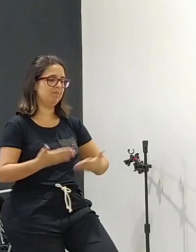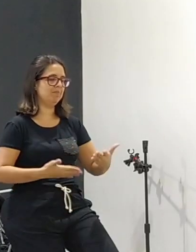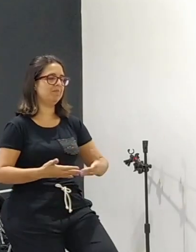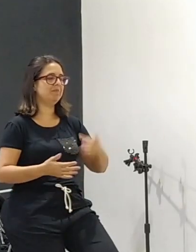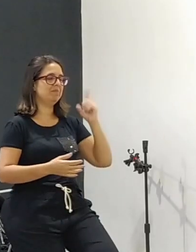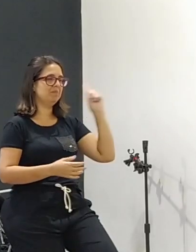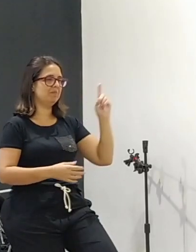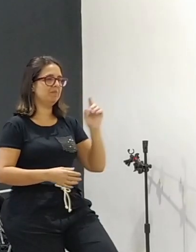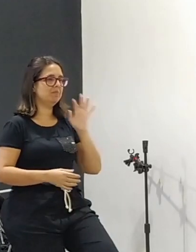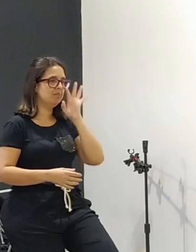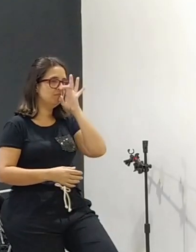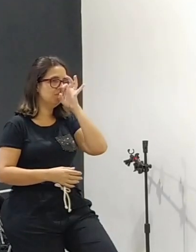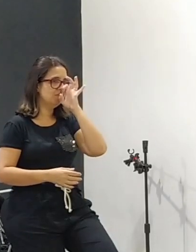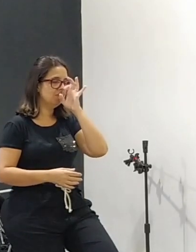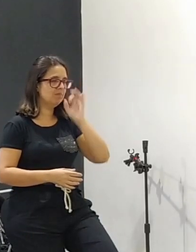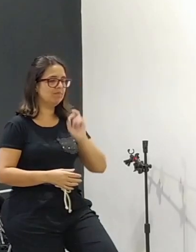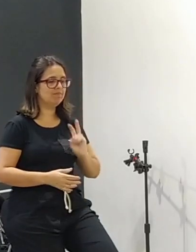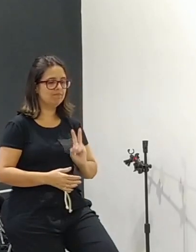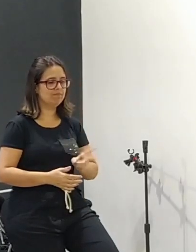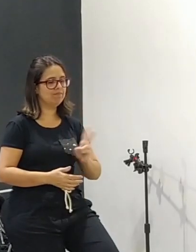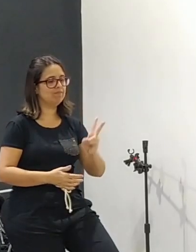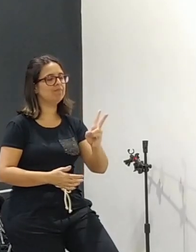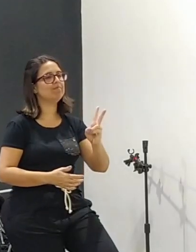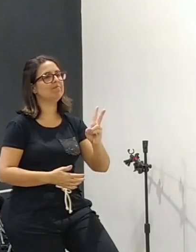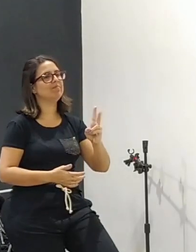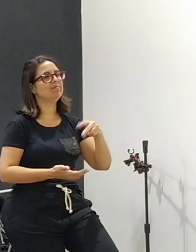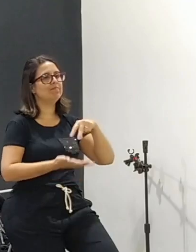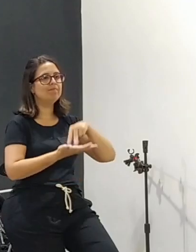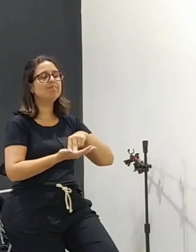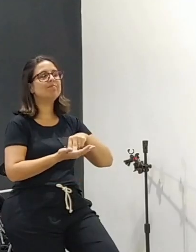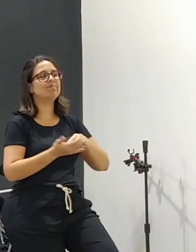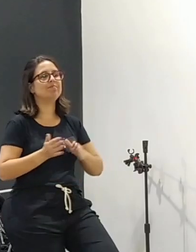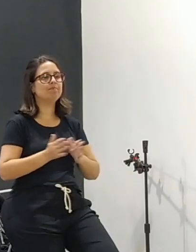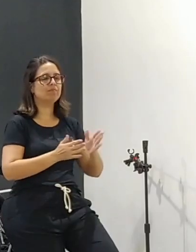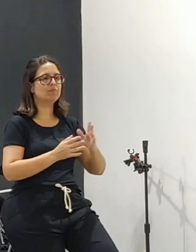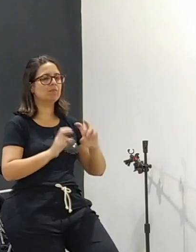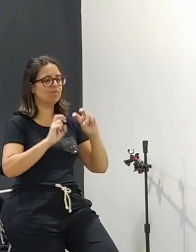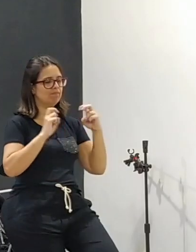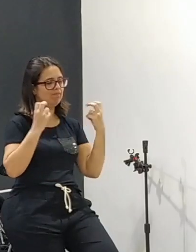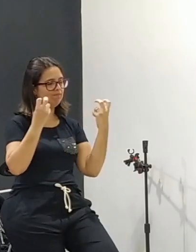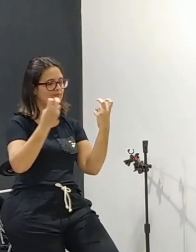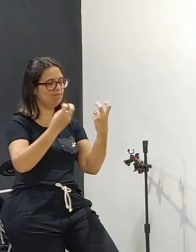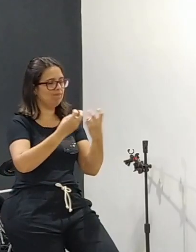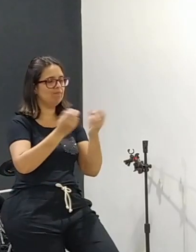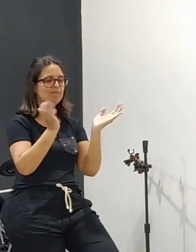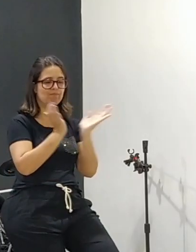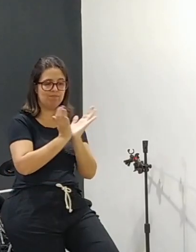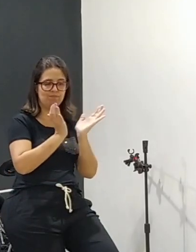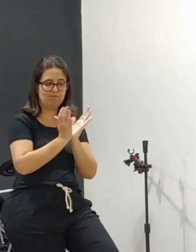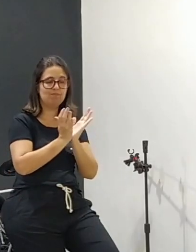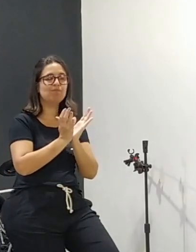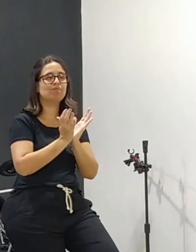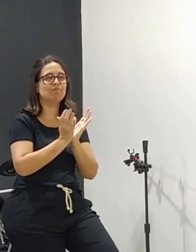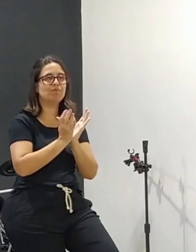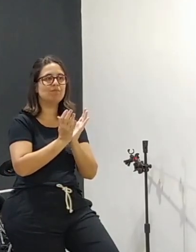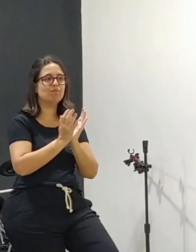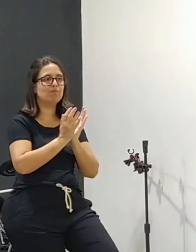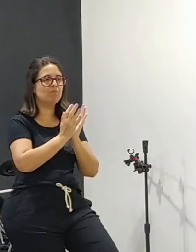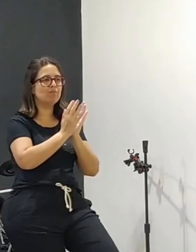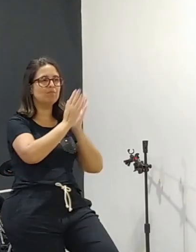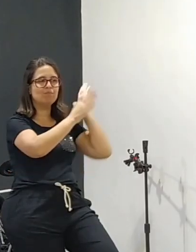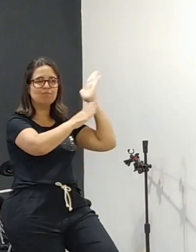pena permanecer firme no caminho. Quando a gente senta aqui nos nossos grupos, nos nossos GERs, e a gente ouve todos